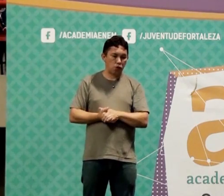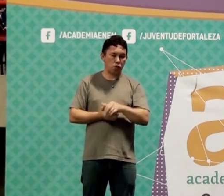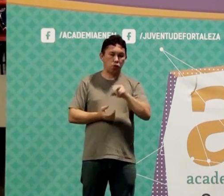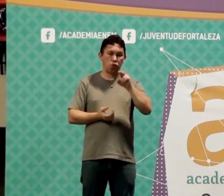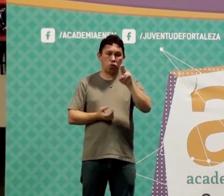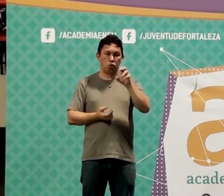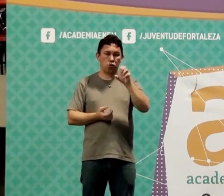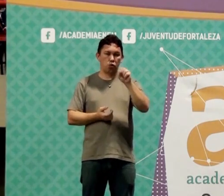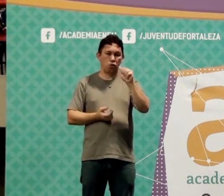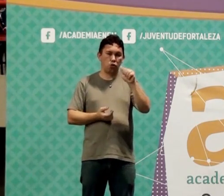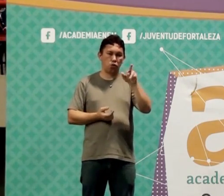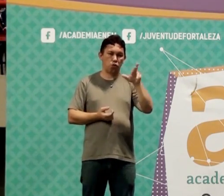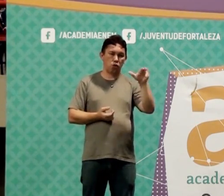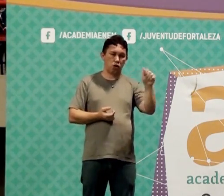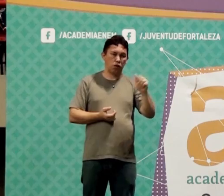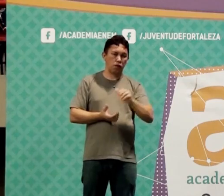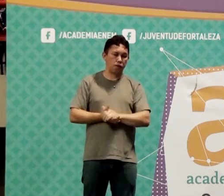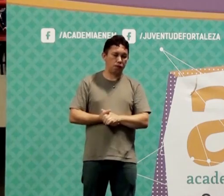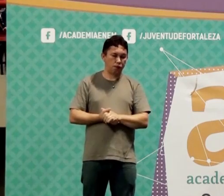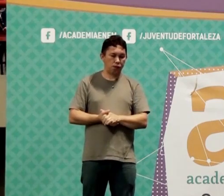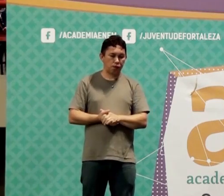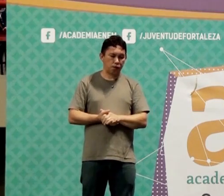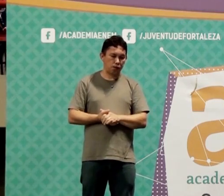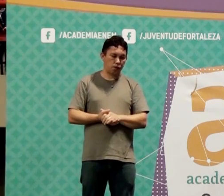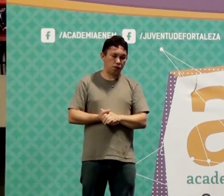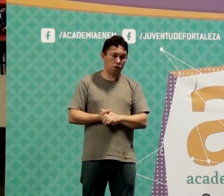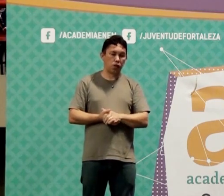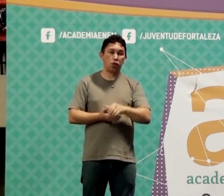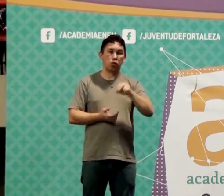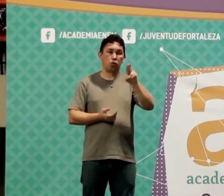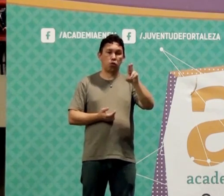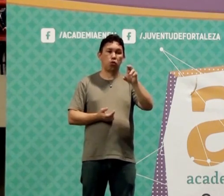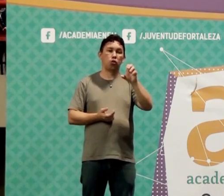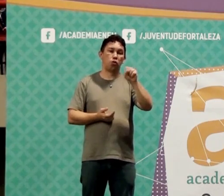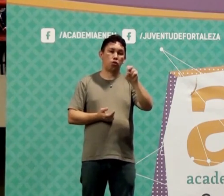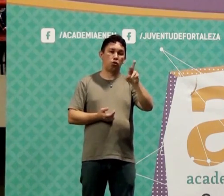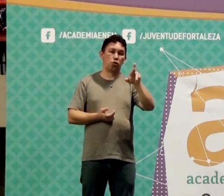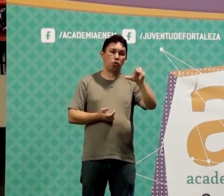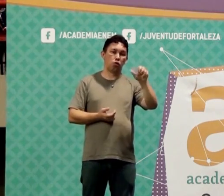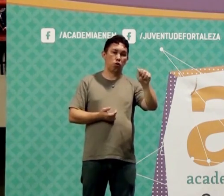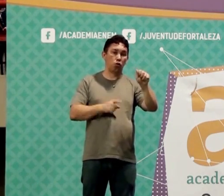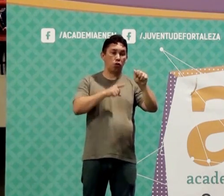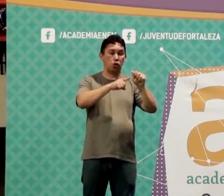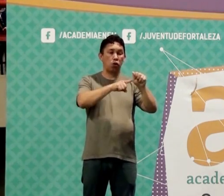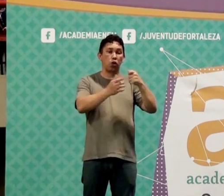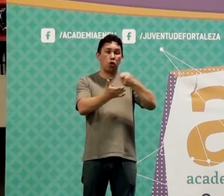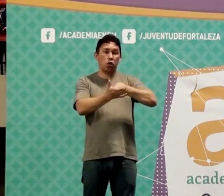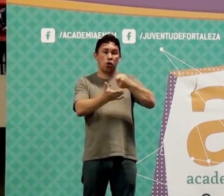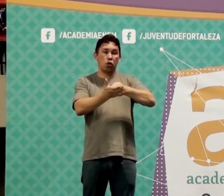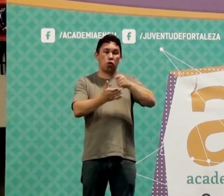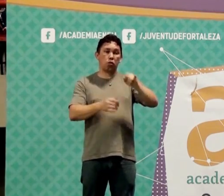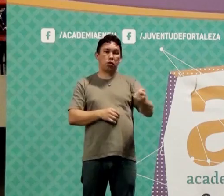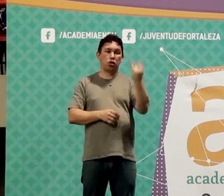tem que aproveitar isso como uma coisa positiva. Eu tenho que corrigir esses meus erros. O aluno que